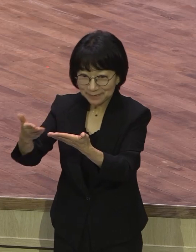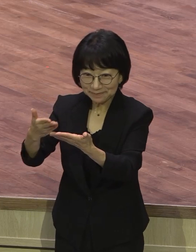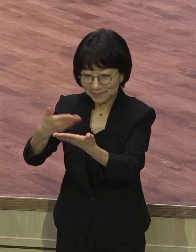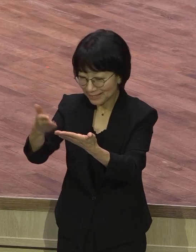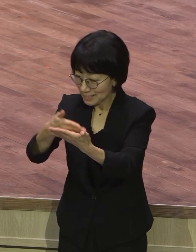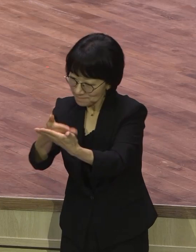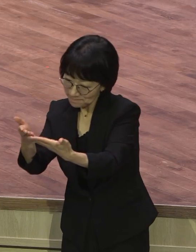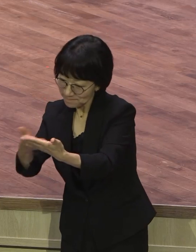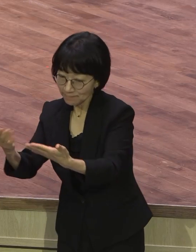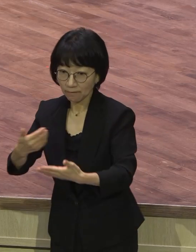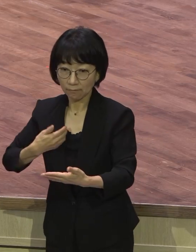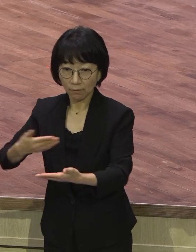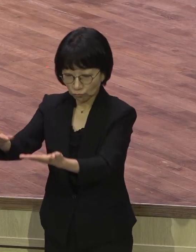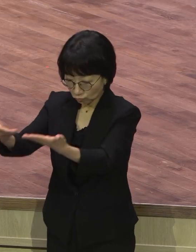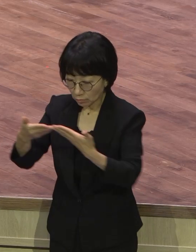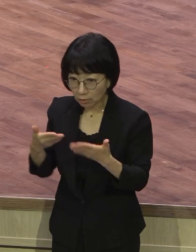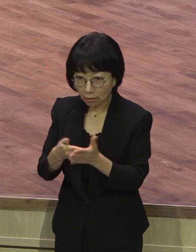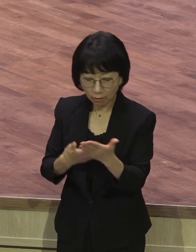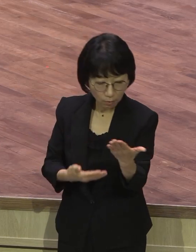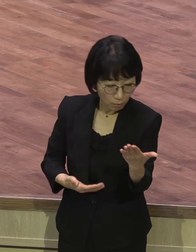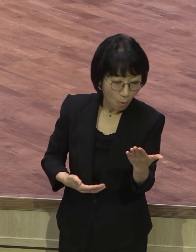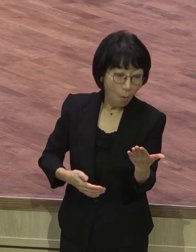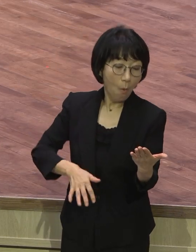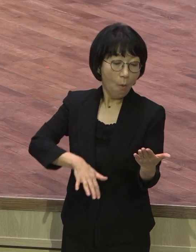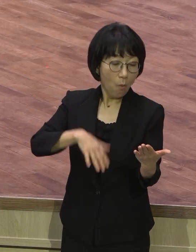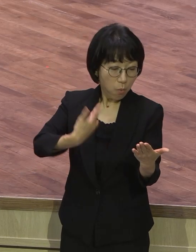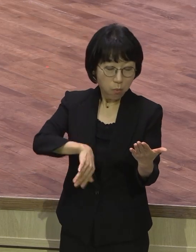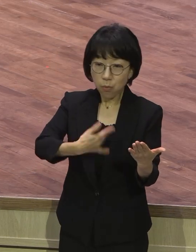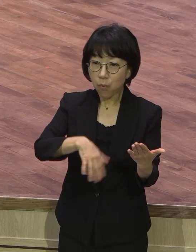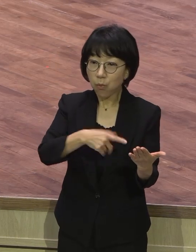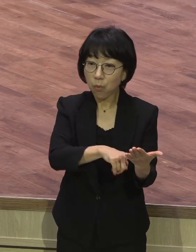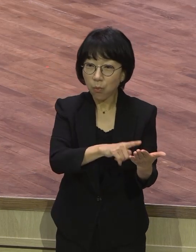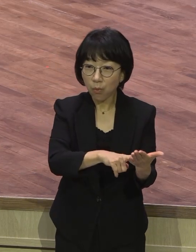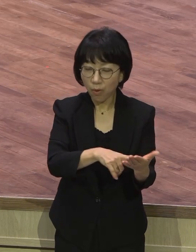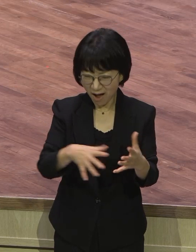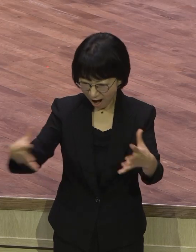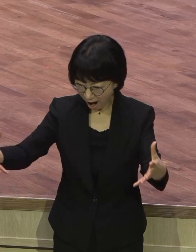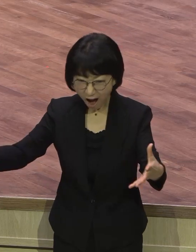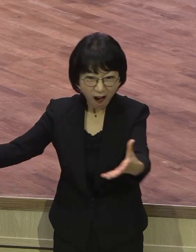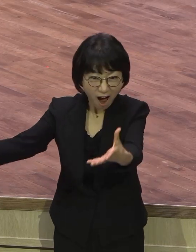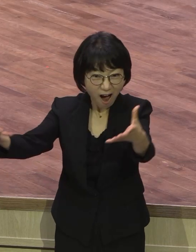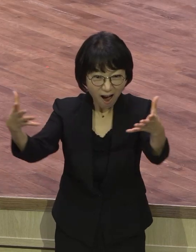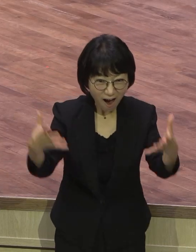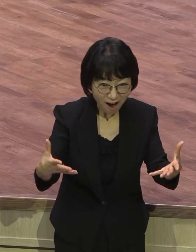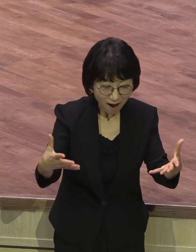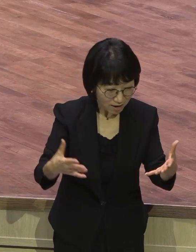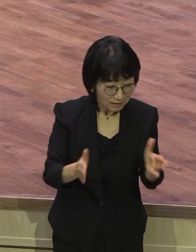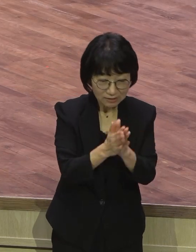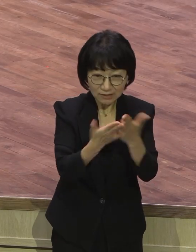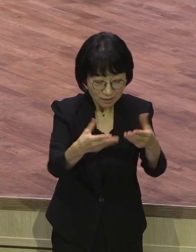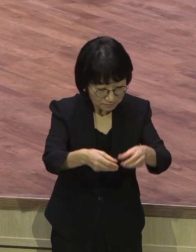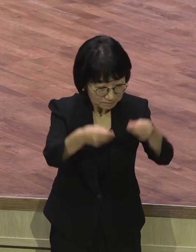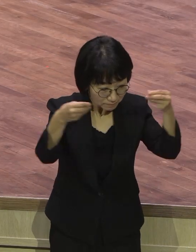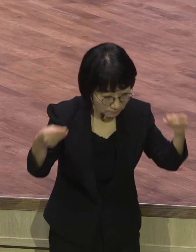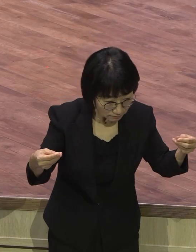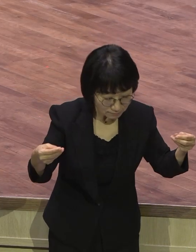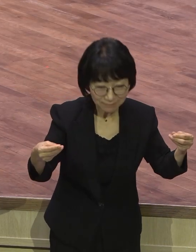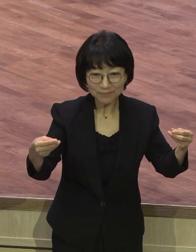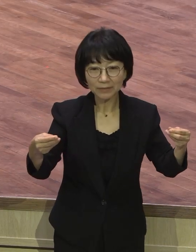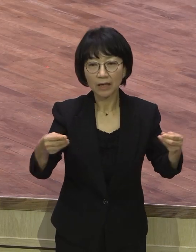보냈어요 보니까 뭐 작품들이 많아 한 모다리를 보냈어 그중에 책자가 딱 나오는데 보니까